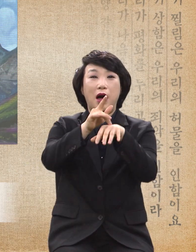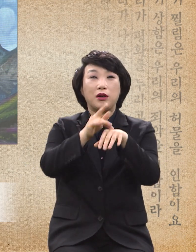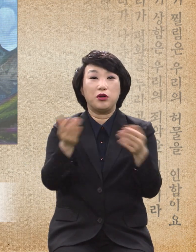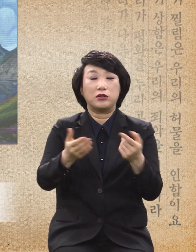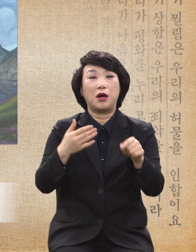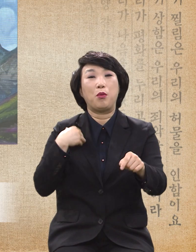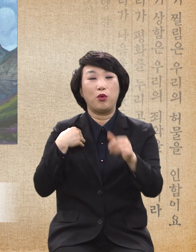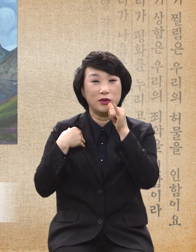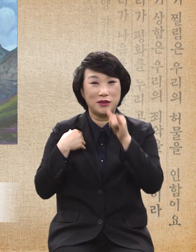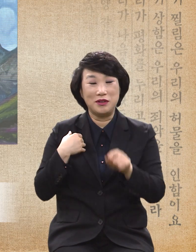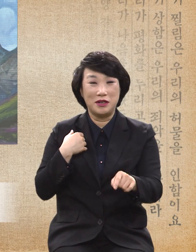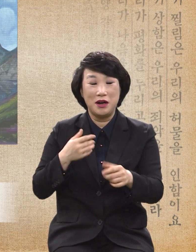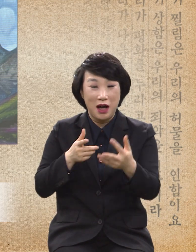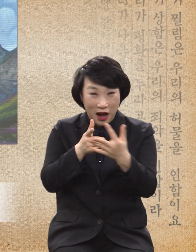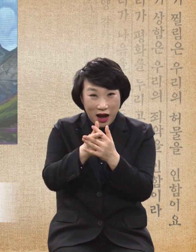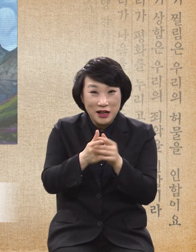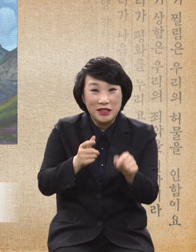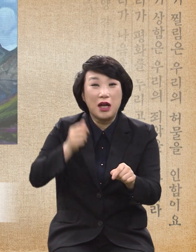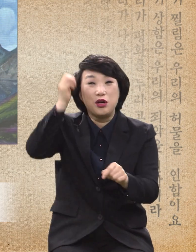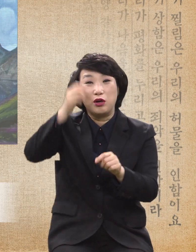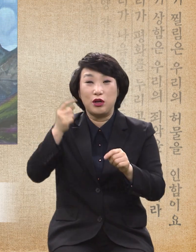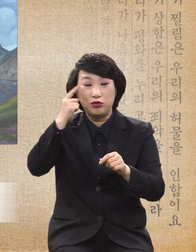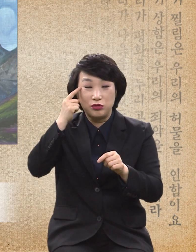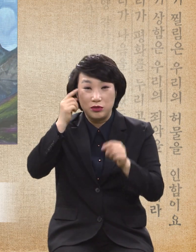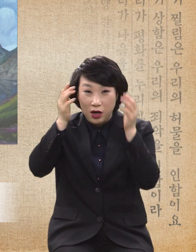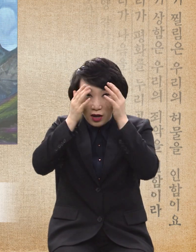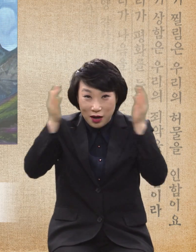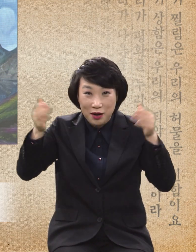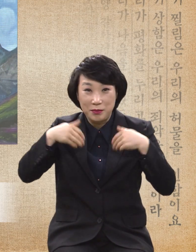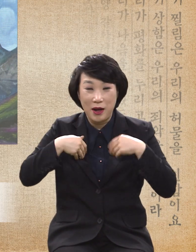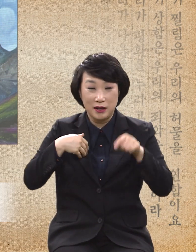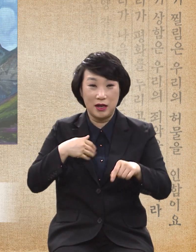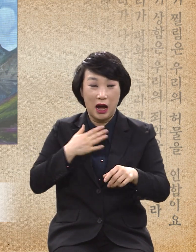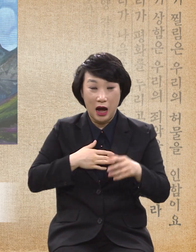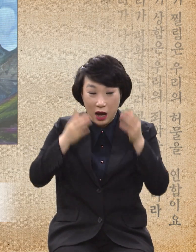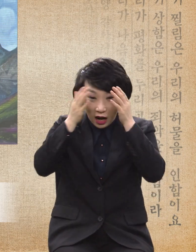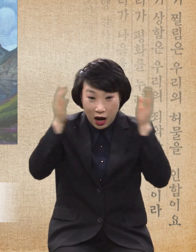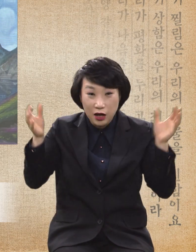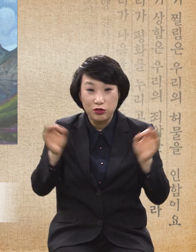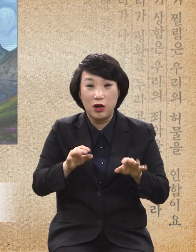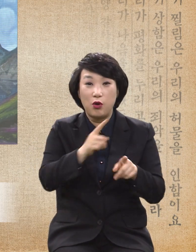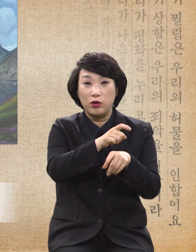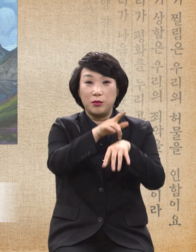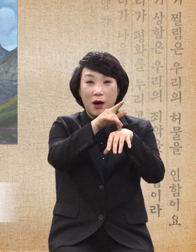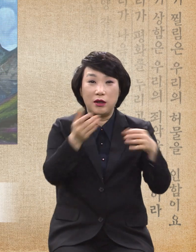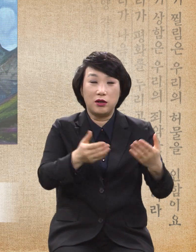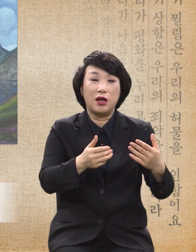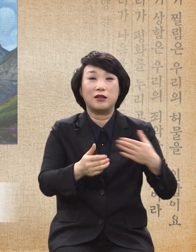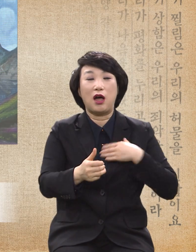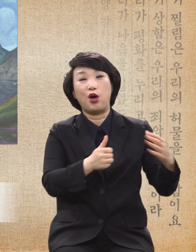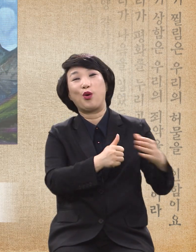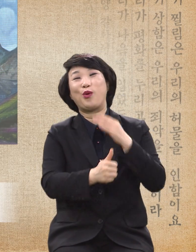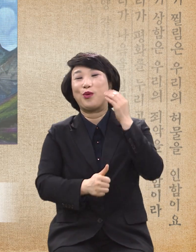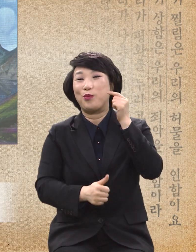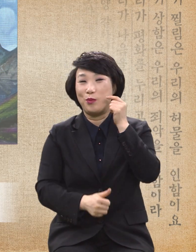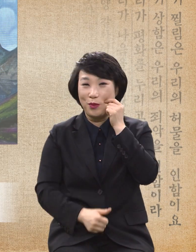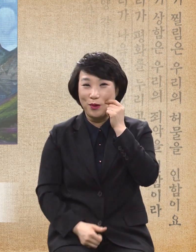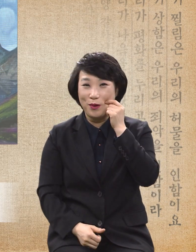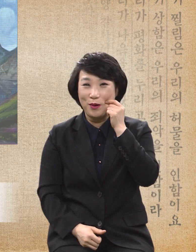이 말이에요. 이걸 보기 시작하면 마귀 사단 주심 역사는 나를 해칠 수가